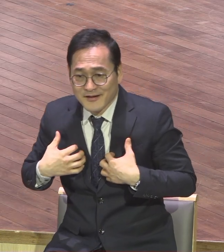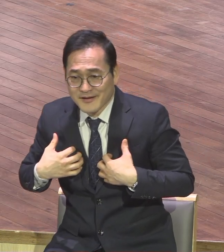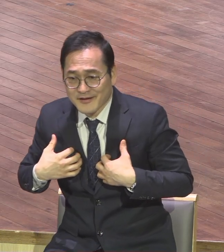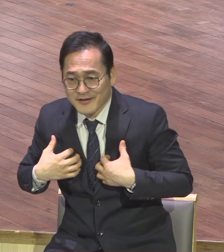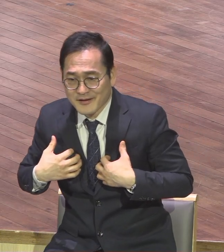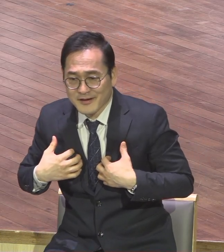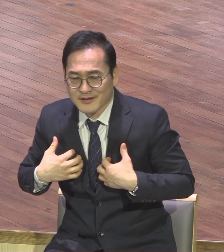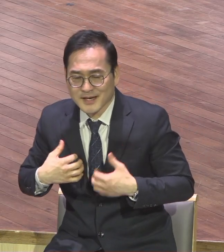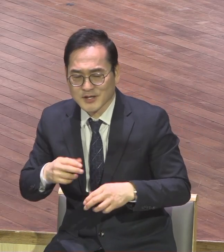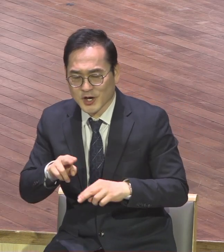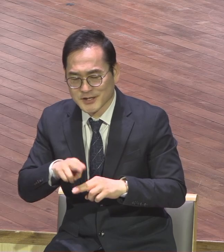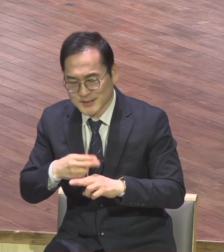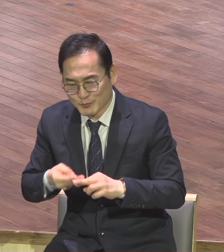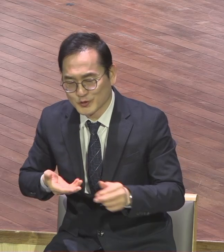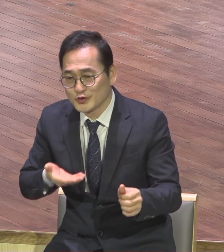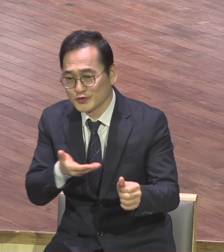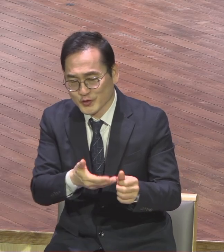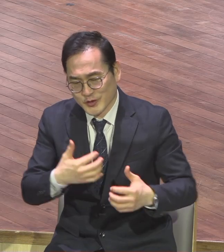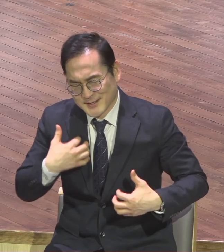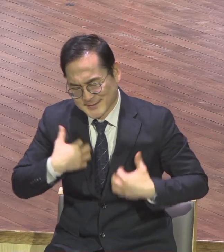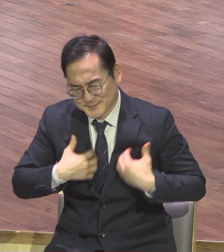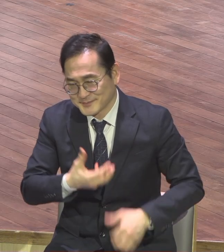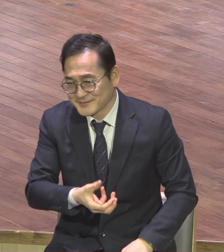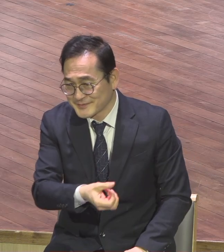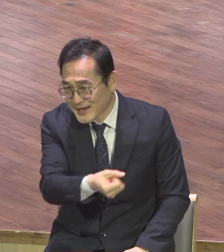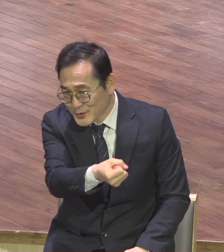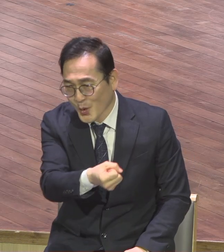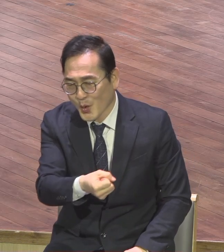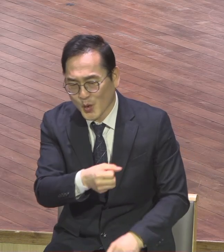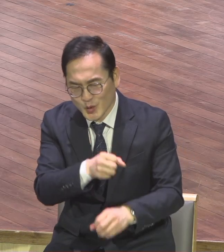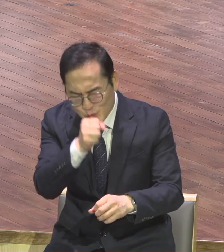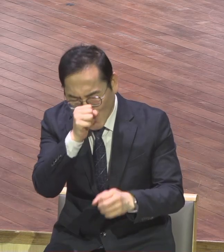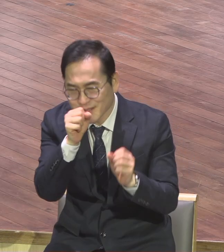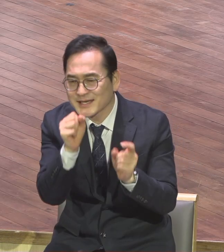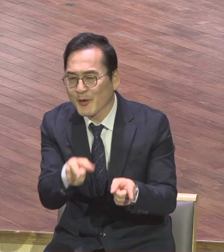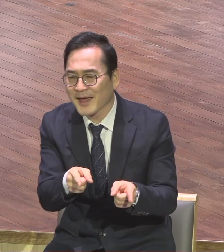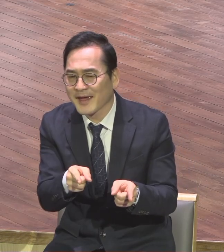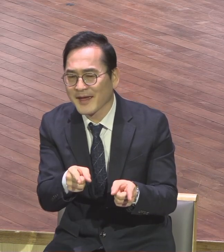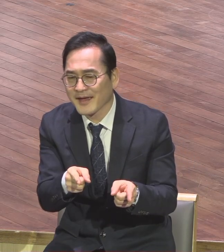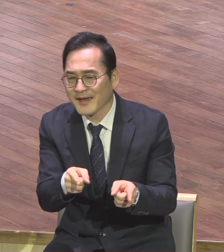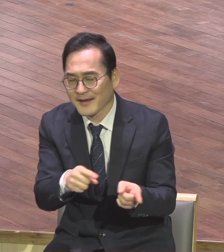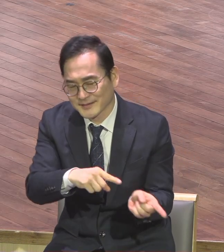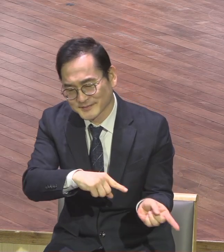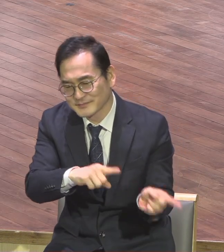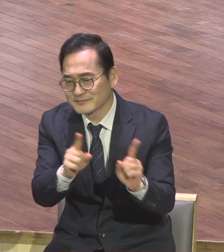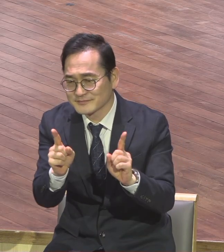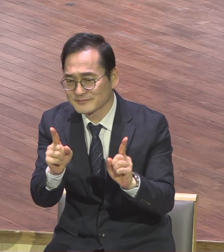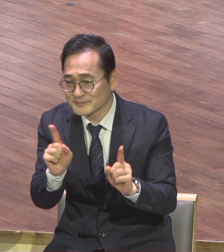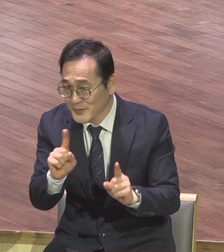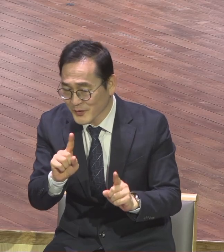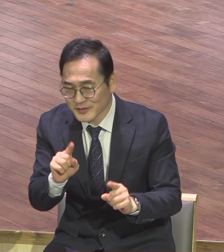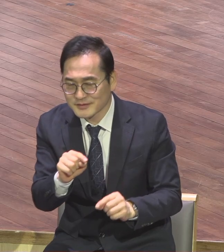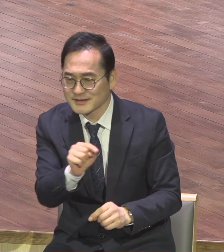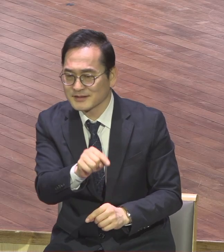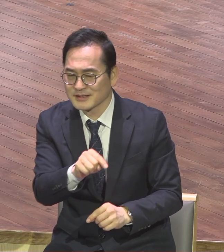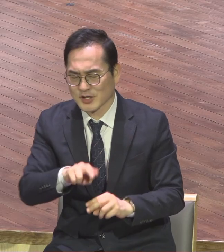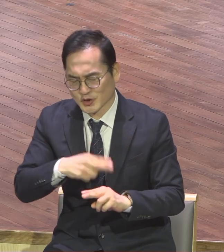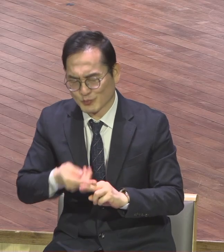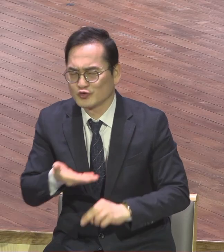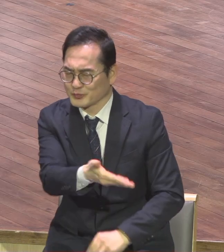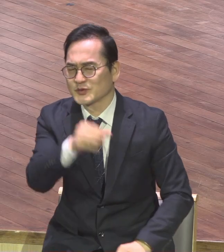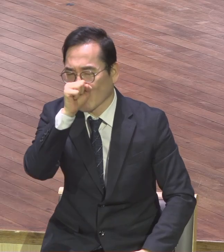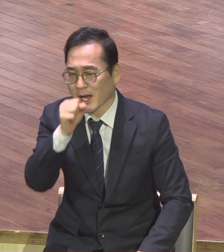그에게 멋진 기회가 열리도록 하는 것을 의미하는 것이요. 성탄은 바로